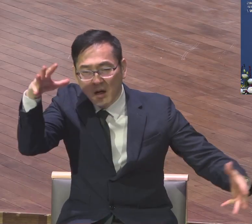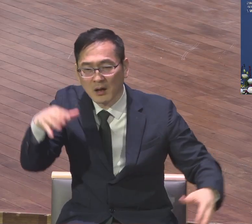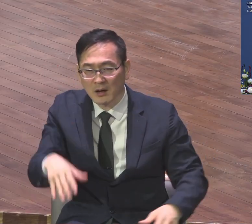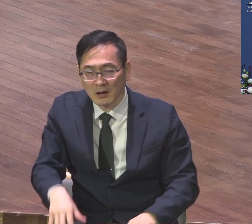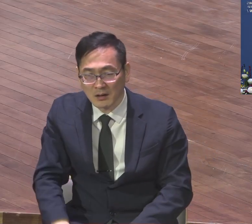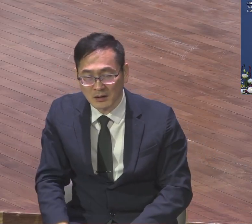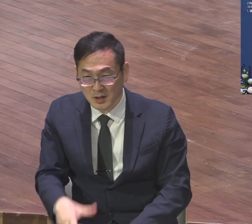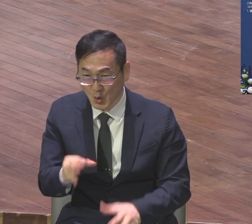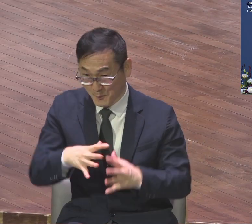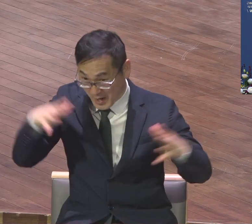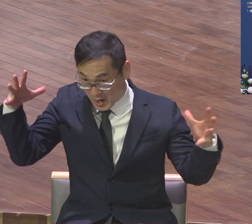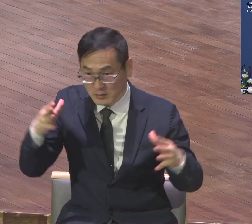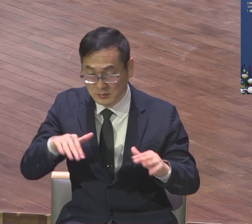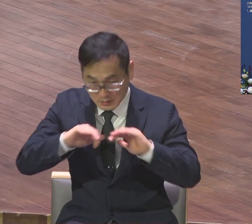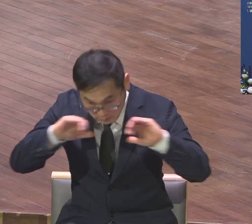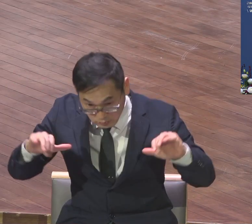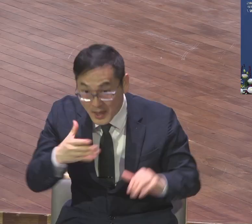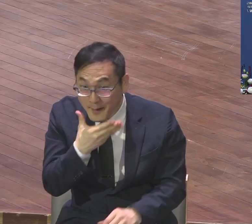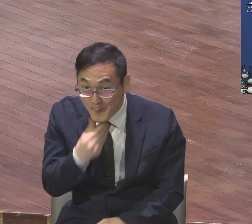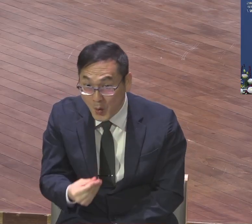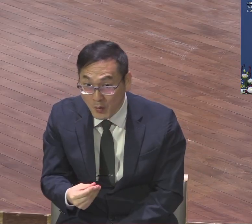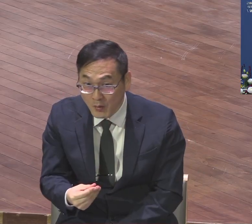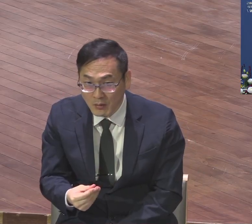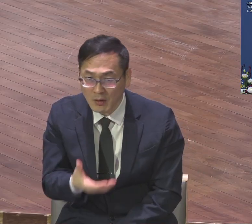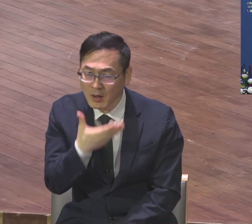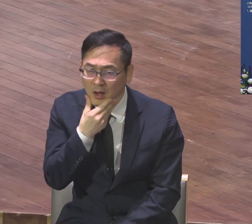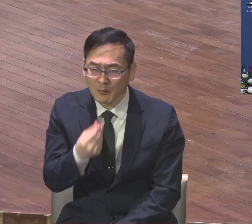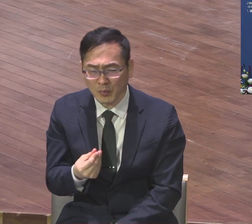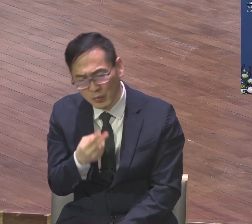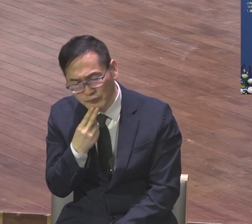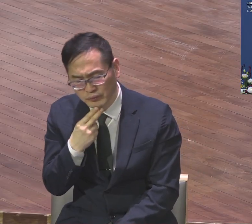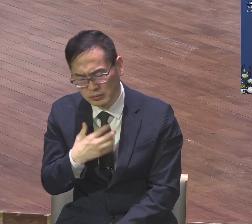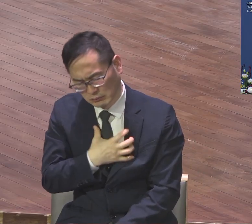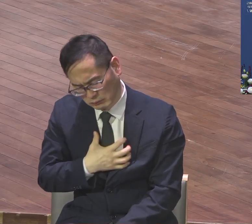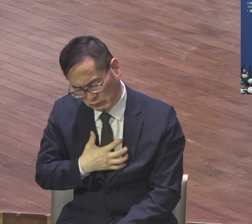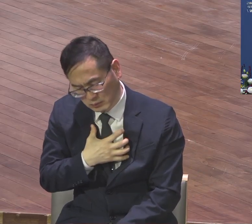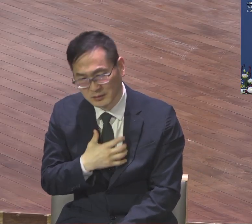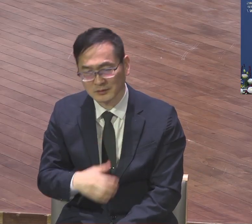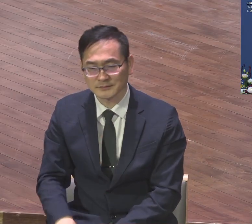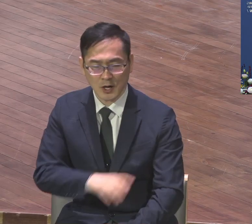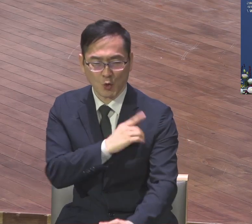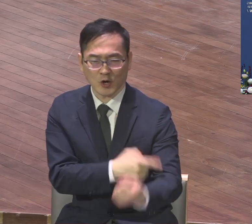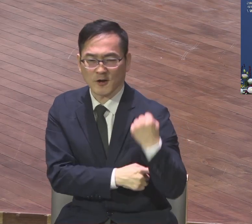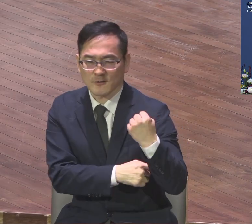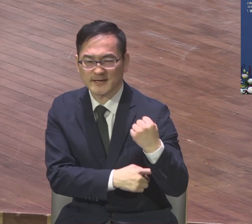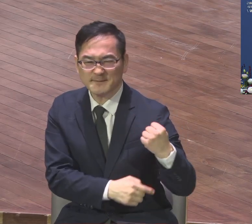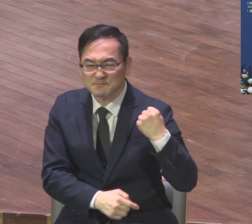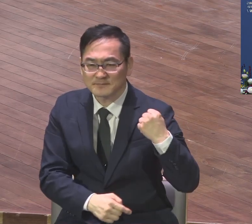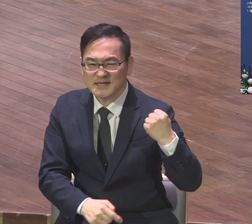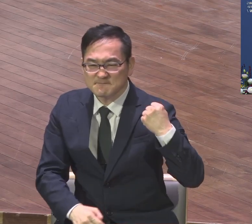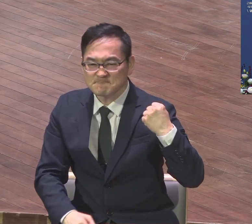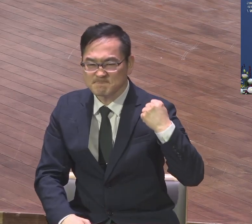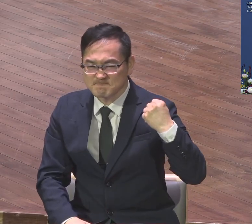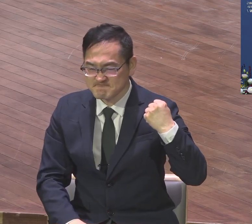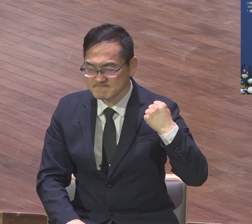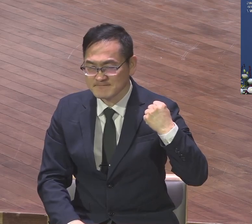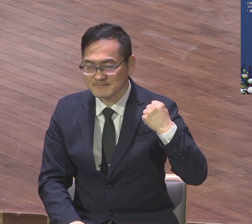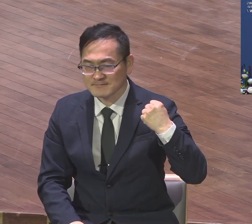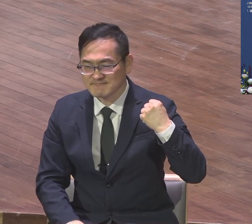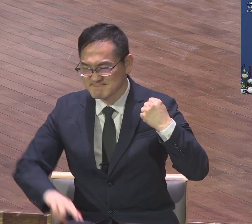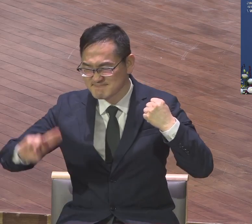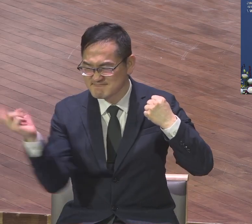돈이 행복하게 만듭니까? 권력이 행복하게 만듭니까? 권력자들은 말로를 알고 있지 않습니까? 보고 있지 않습니까?